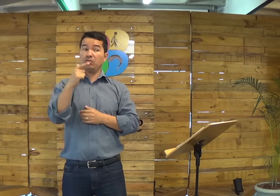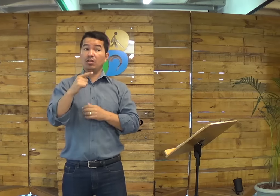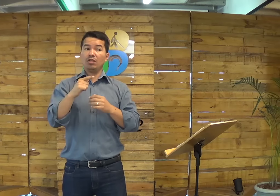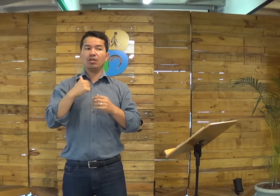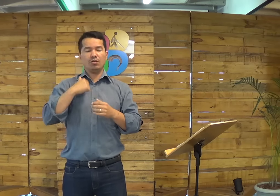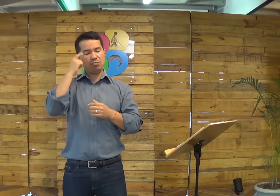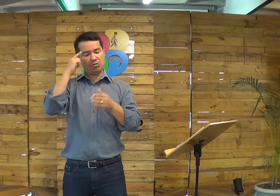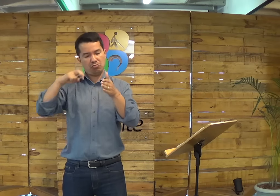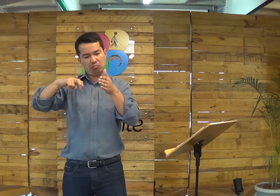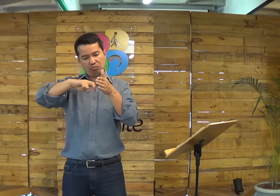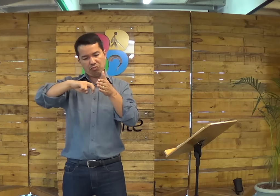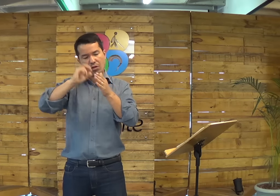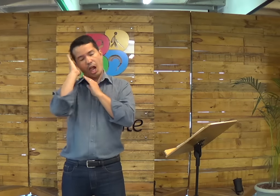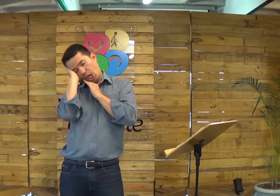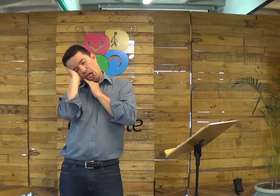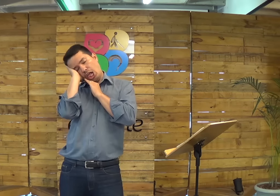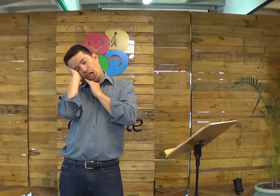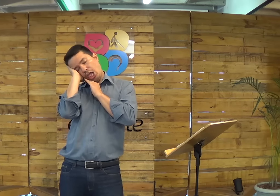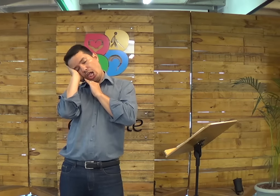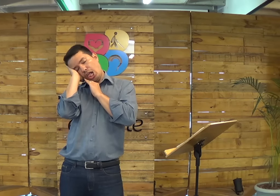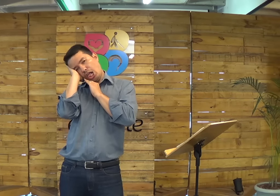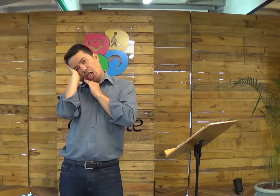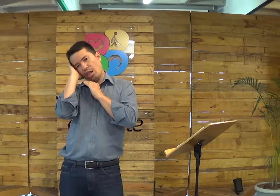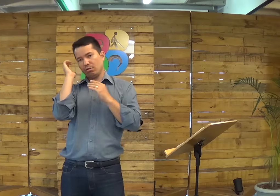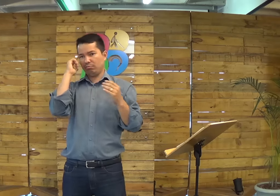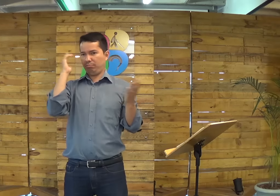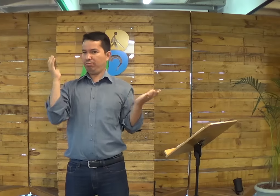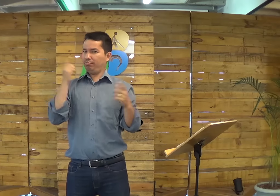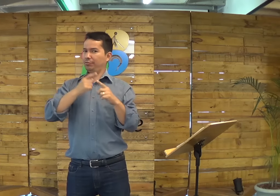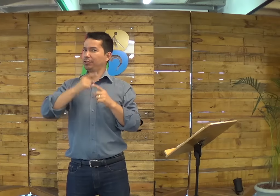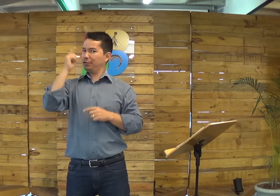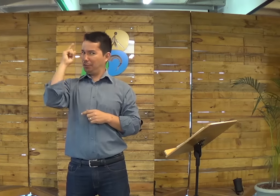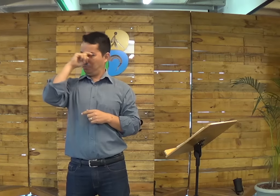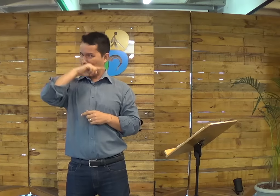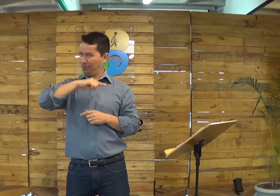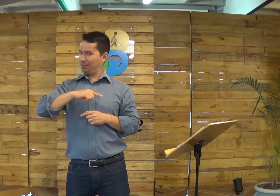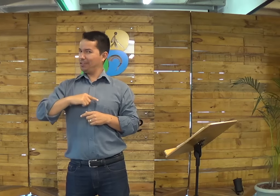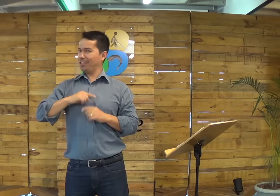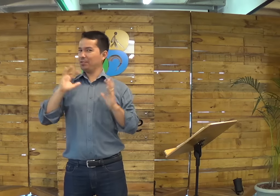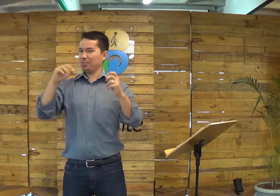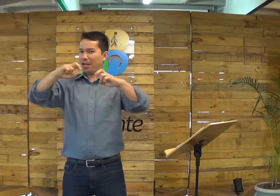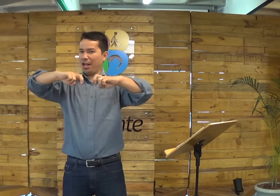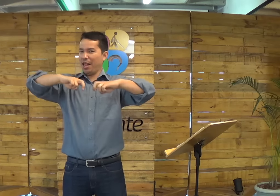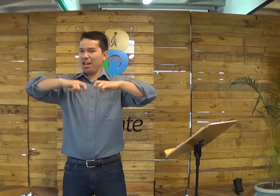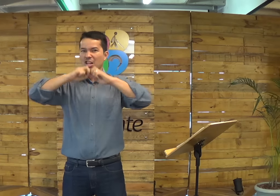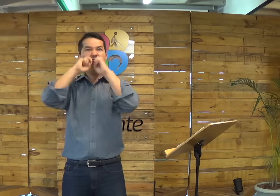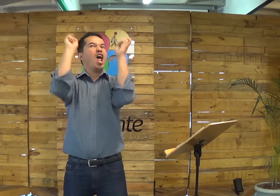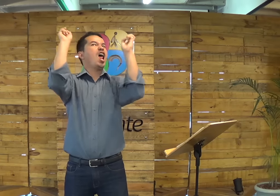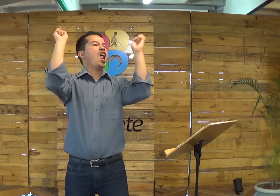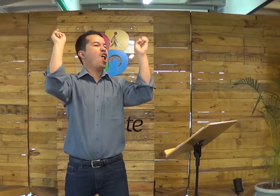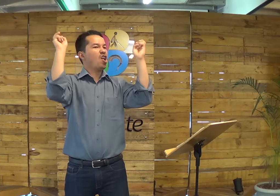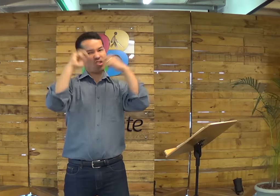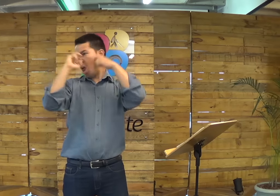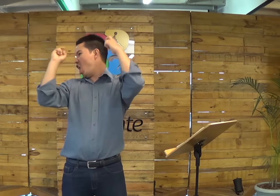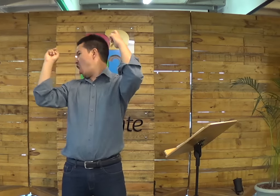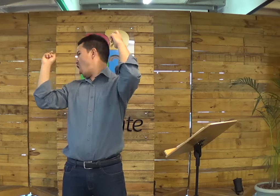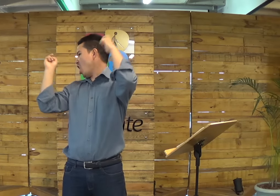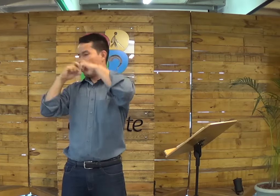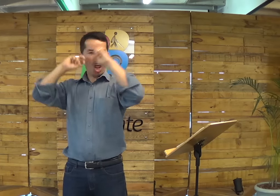tá na Bíblia tá gente eu imagino que eles entraram lá e foram dormir né porque deve ser difícil né ficar lá no meio de um monte de